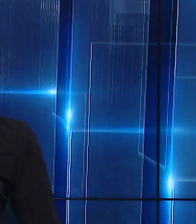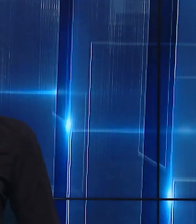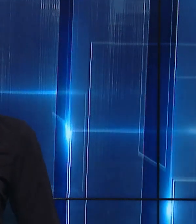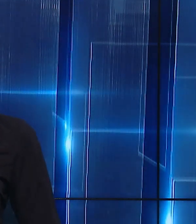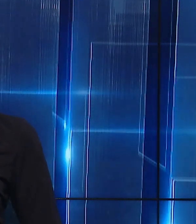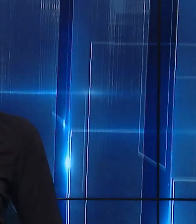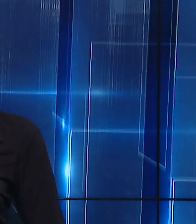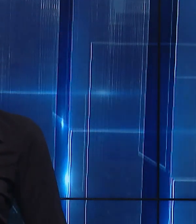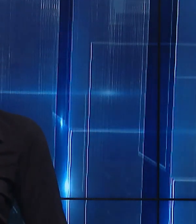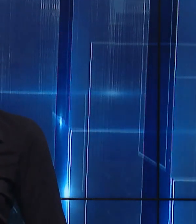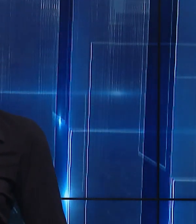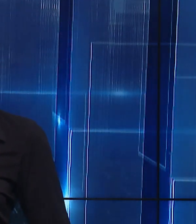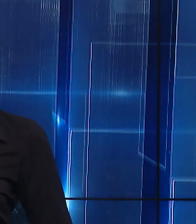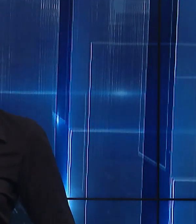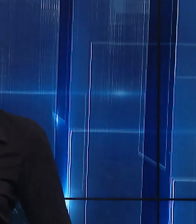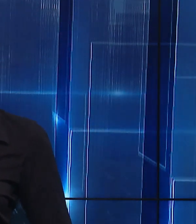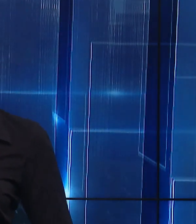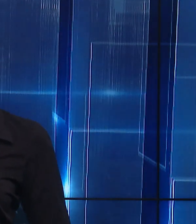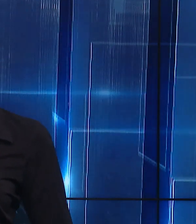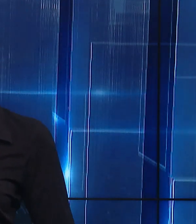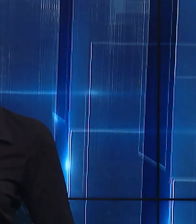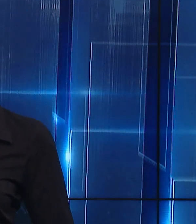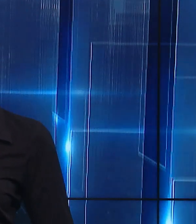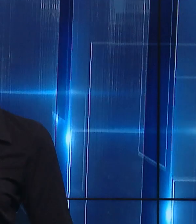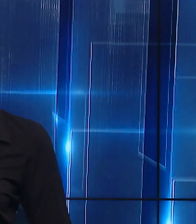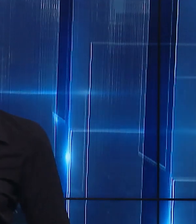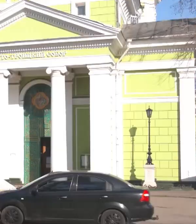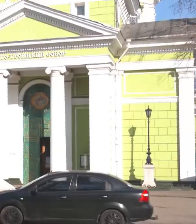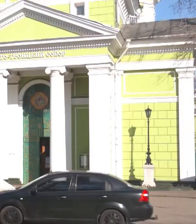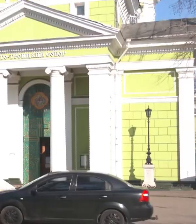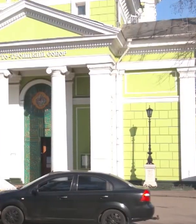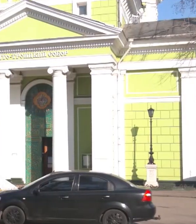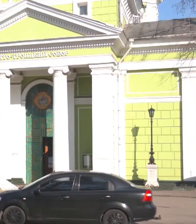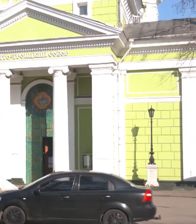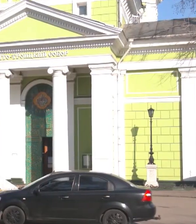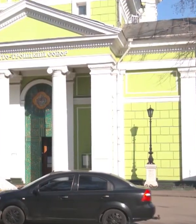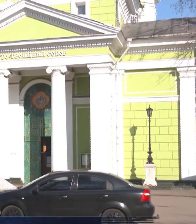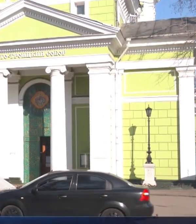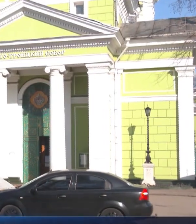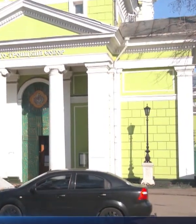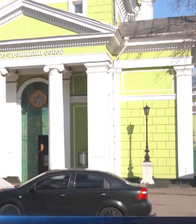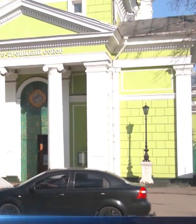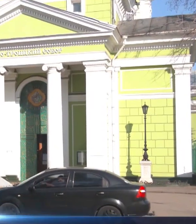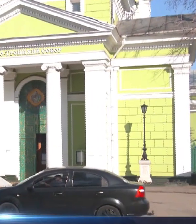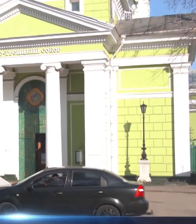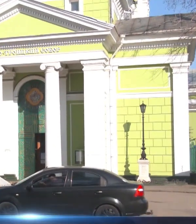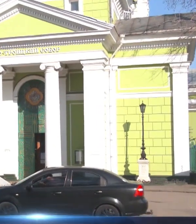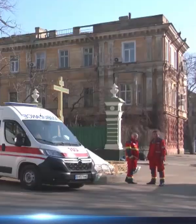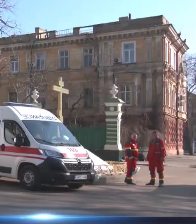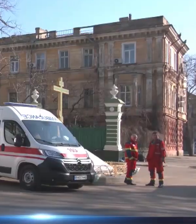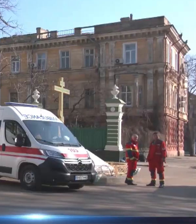26 мешканців області померли від ускладнень коронавірусу за останню добу. Нових випадків хвороби в області